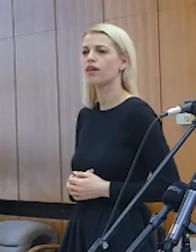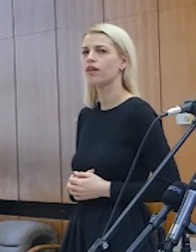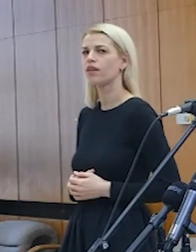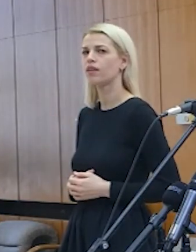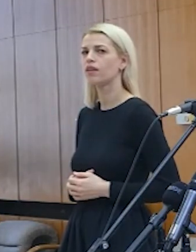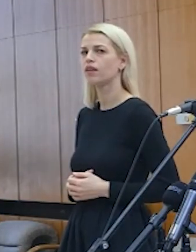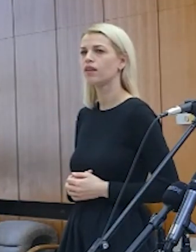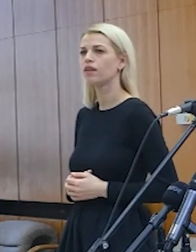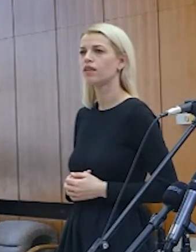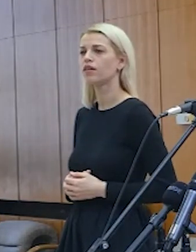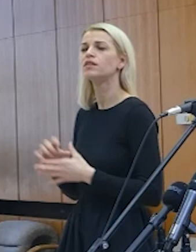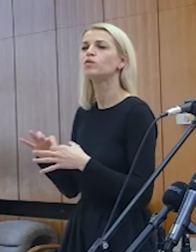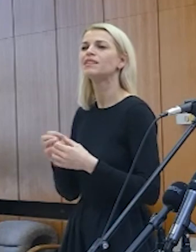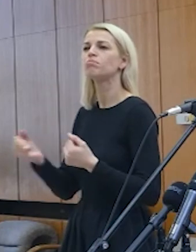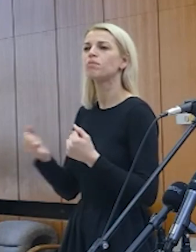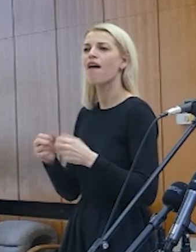O.